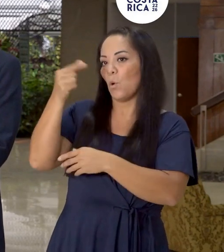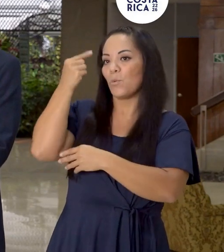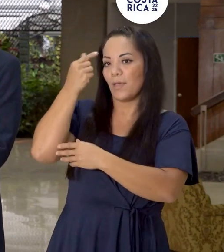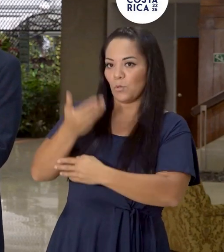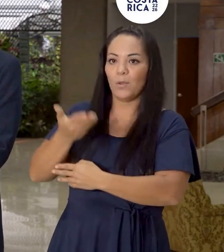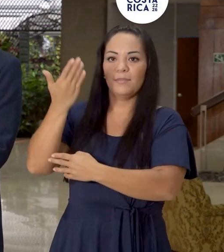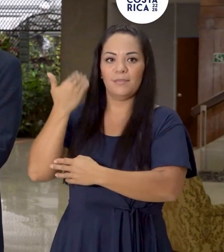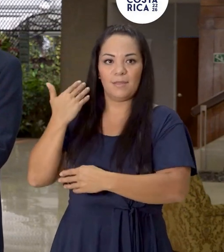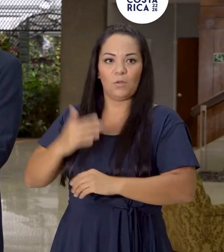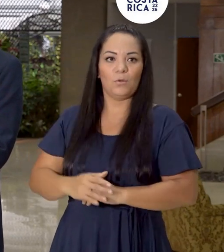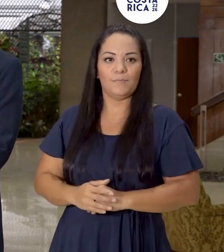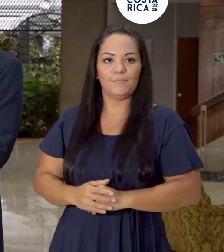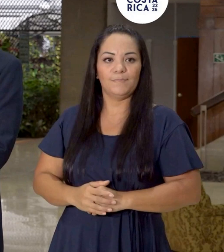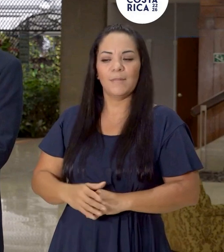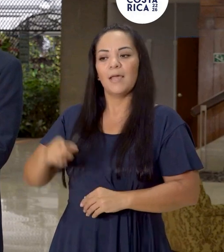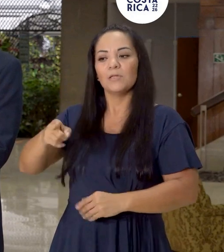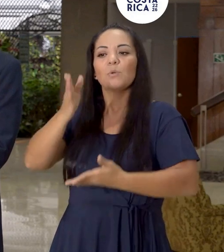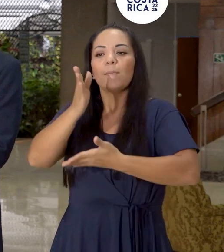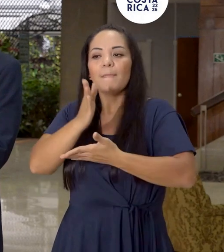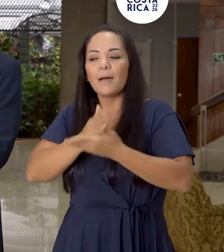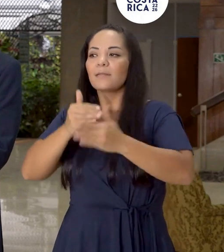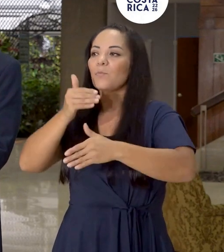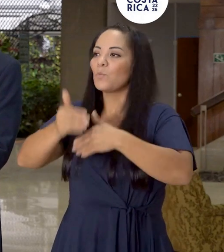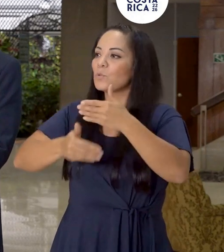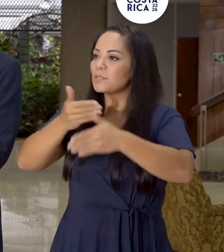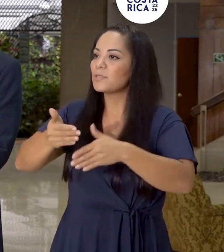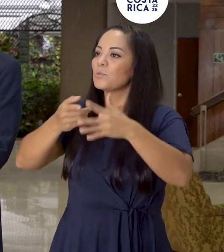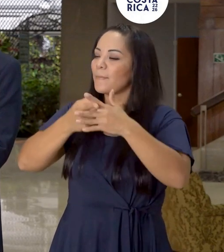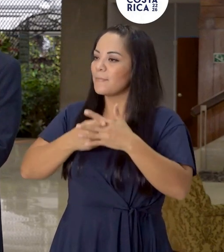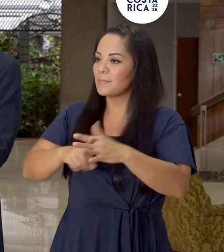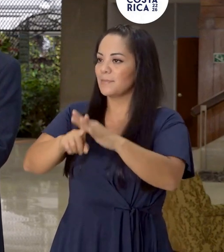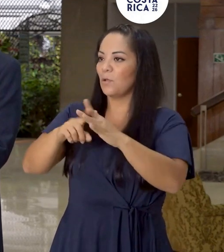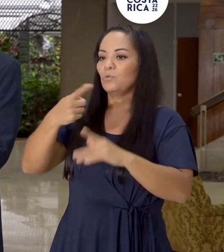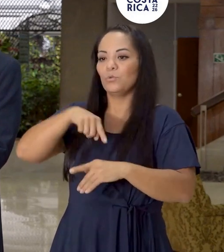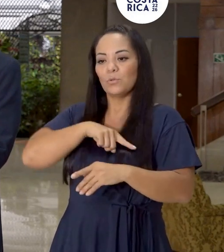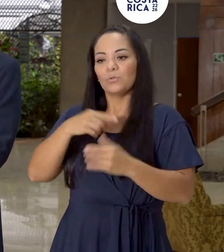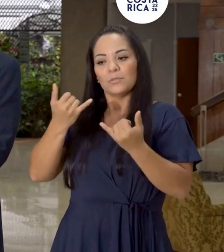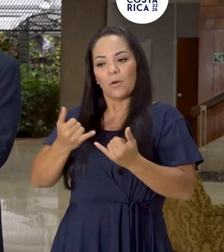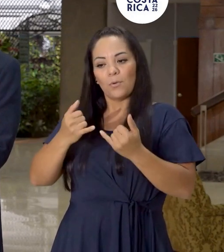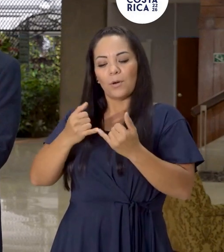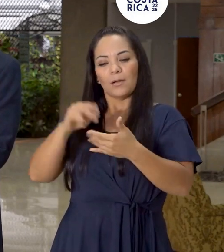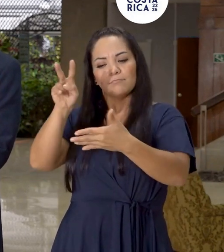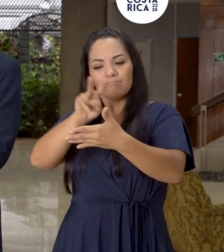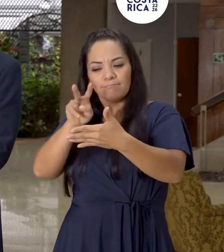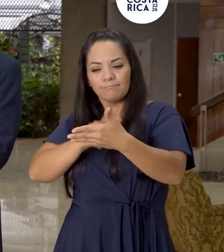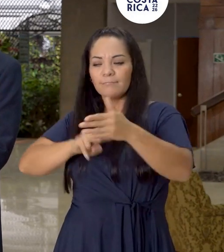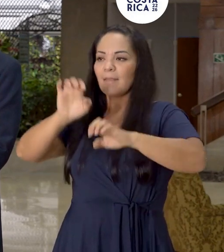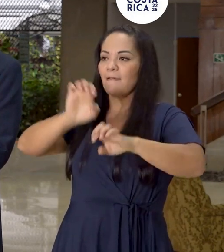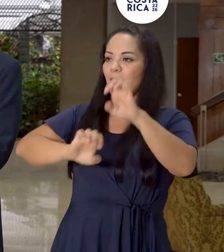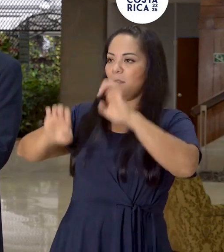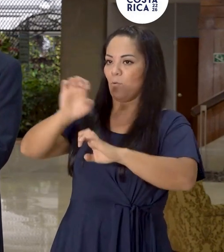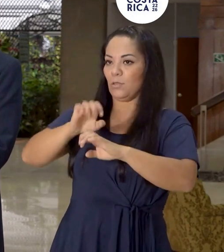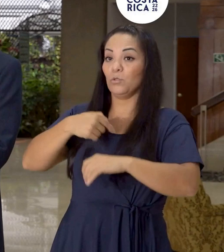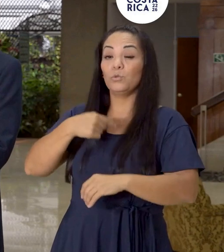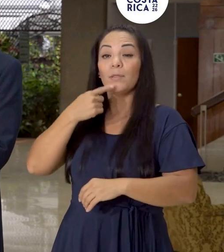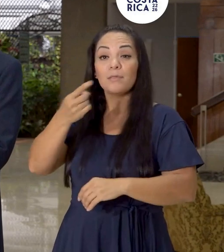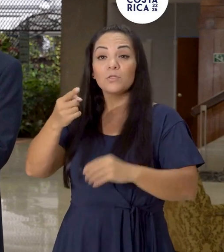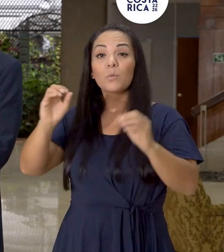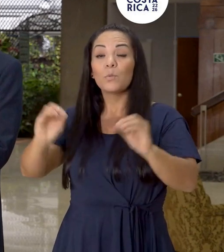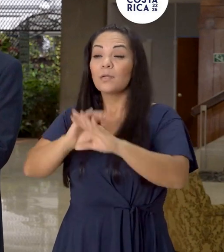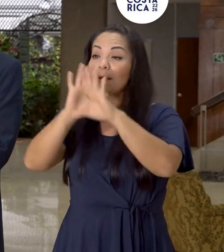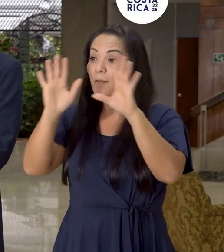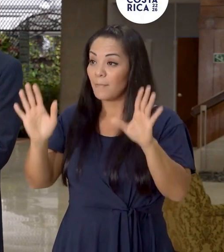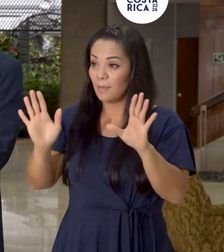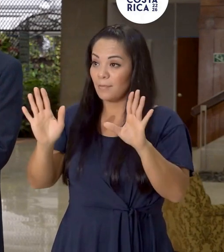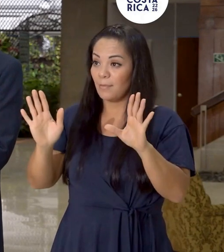era parte de un proceso que ya había empezado y lo estamos evaluando yo he sido muy claro que